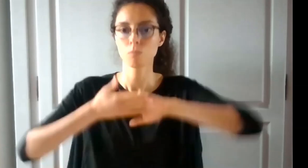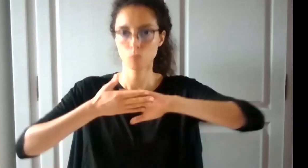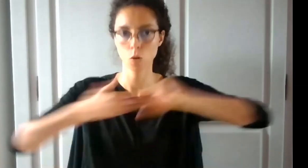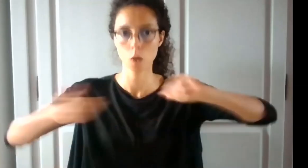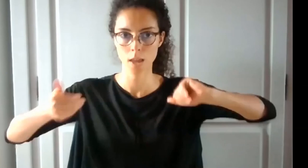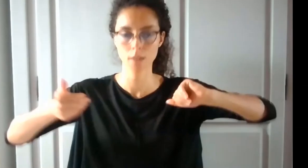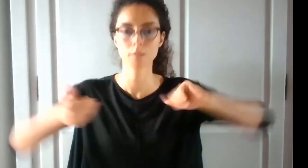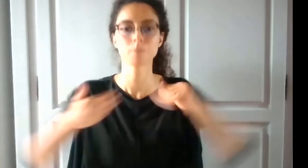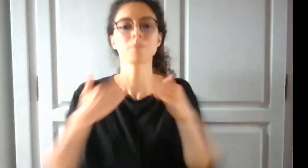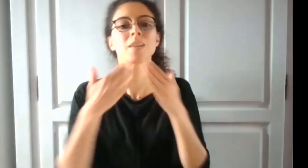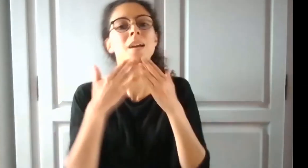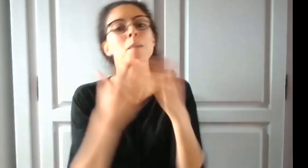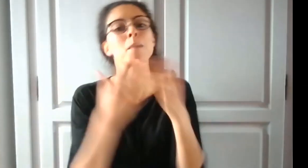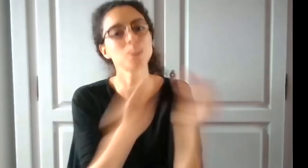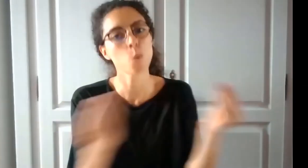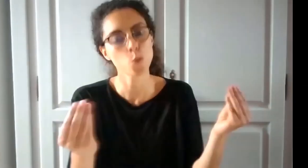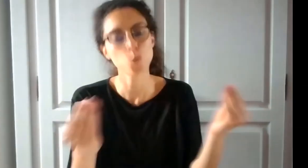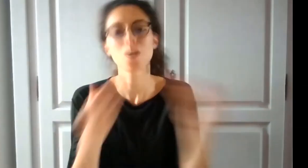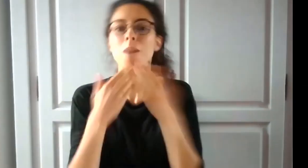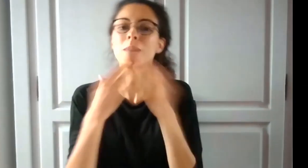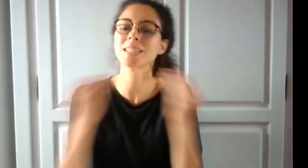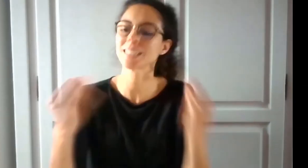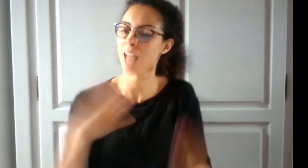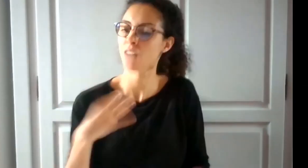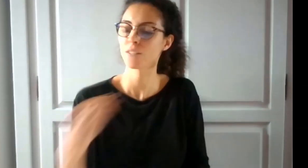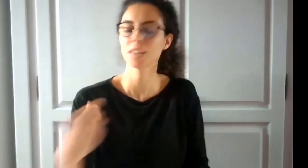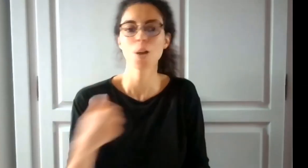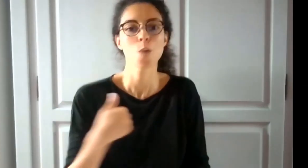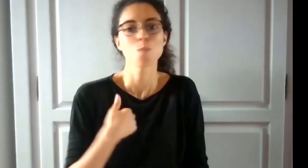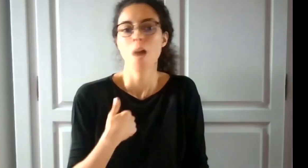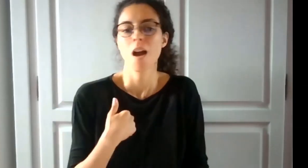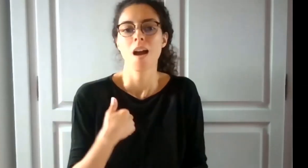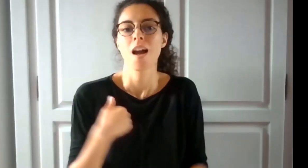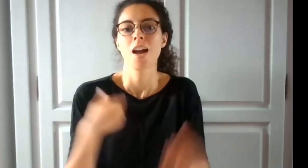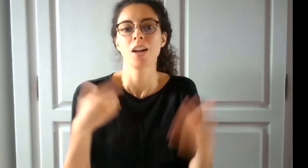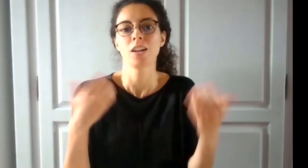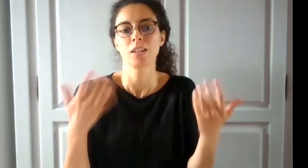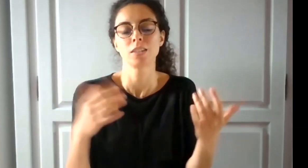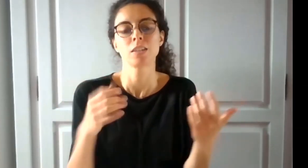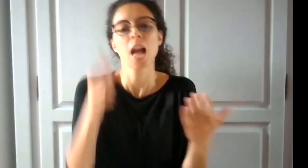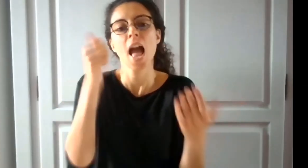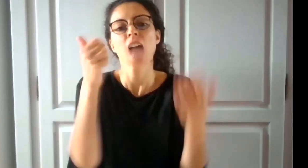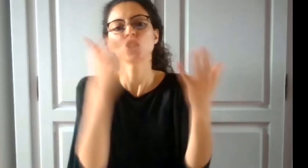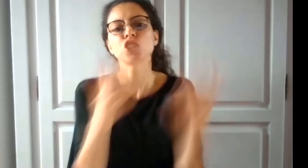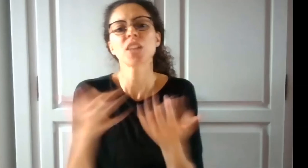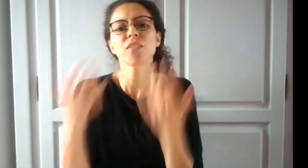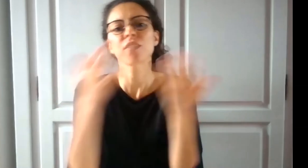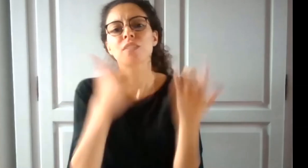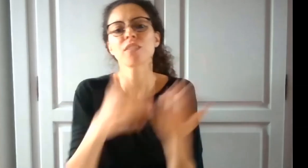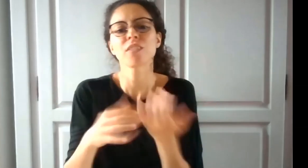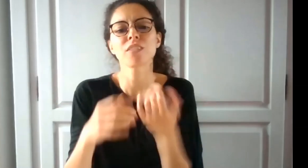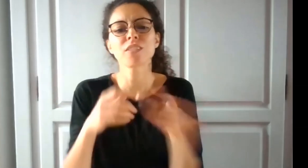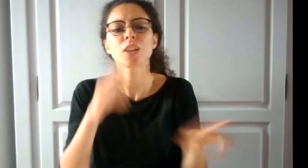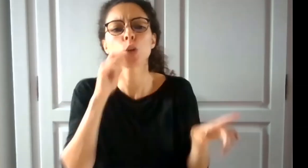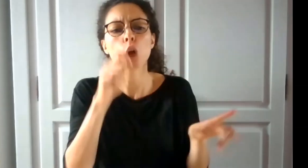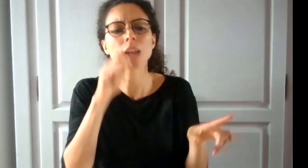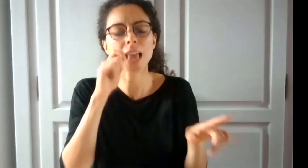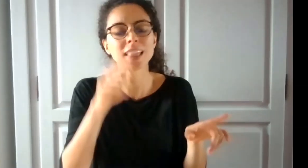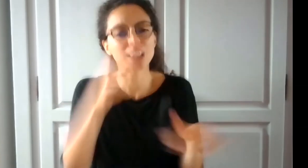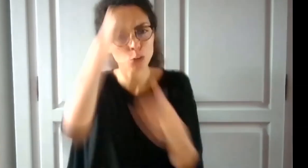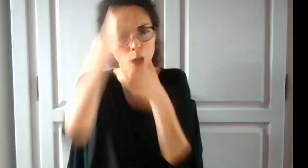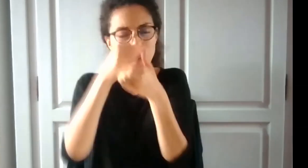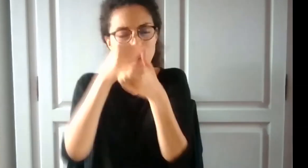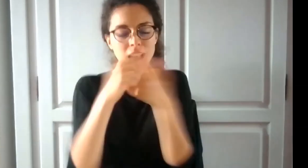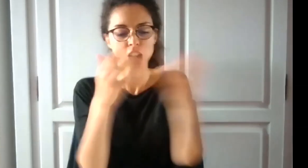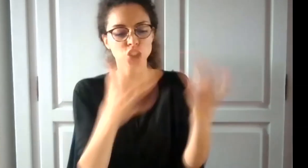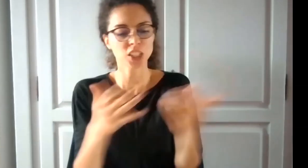Malika, merci à nouveau pour votre invitation. Moi, je repars avec un des chiffres de l'étude, un peu comme